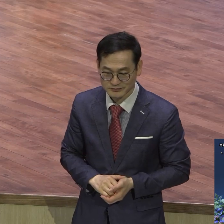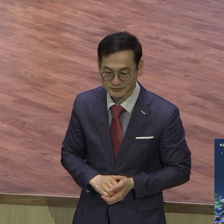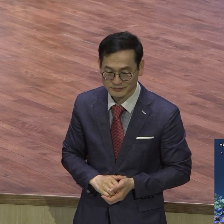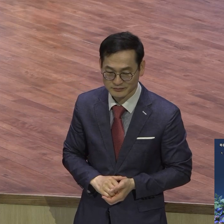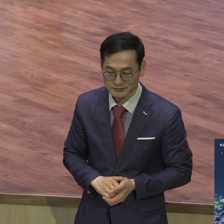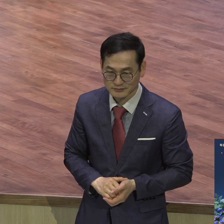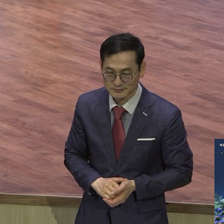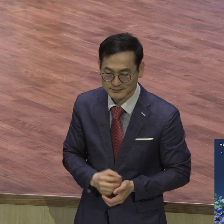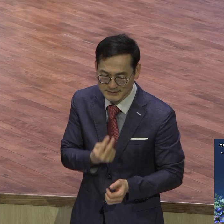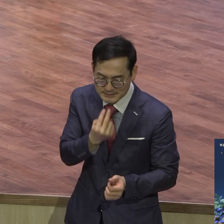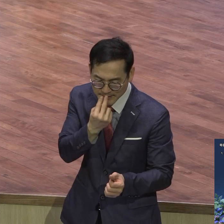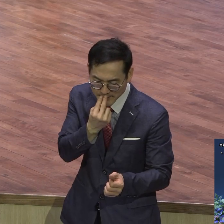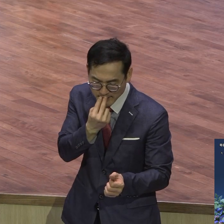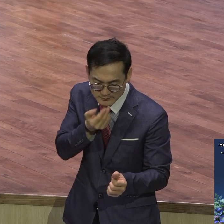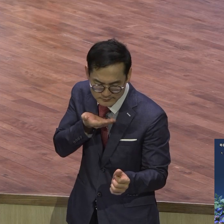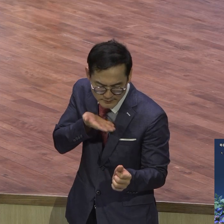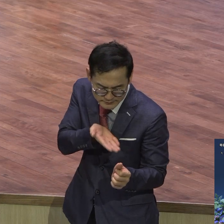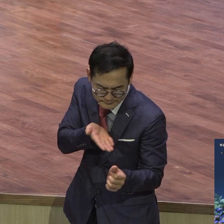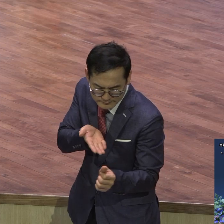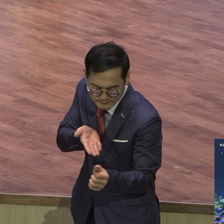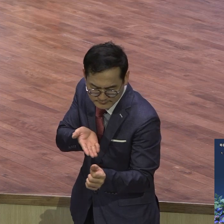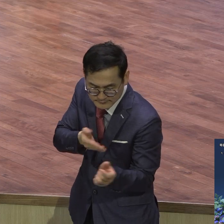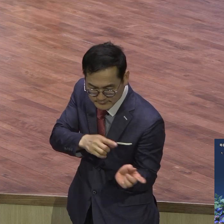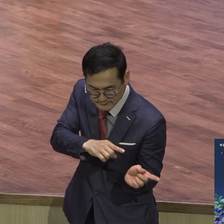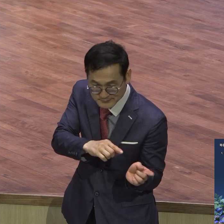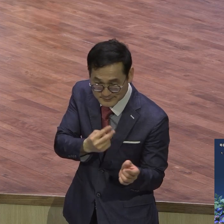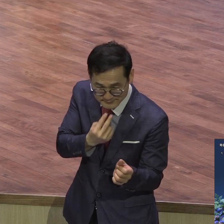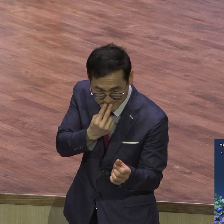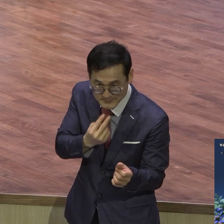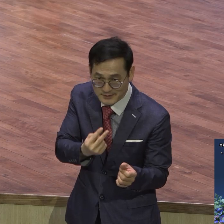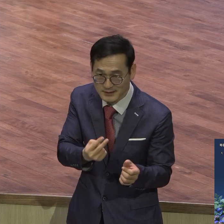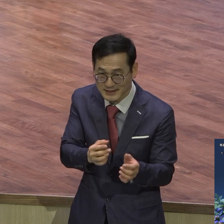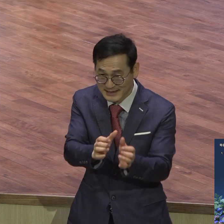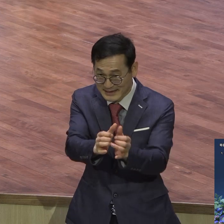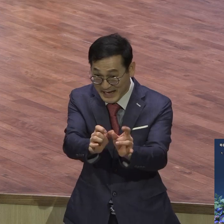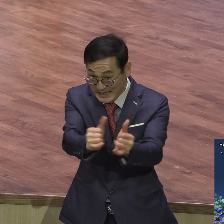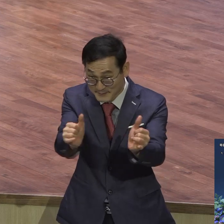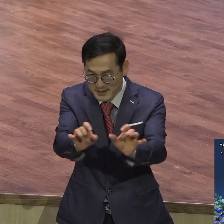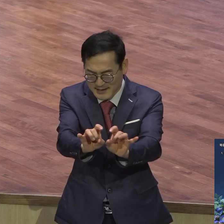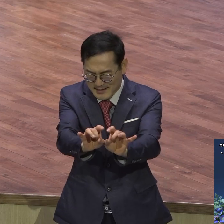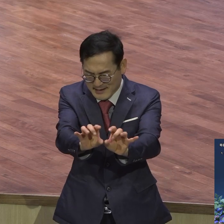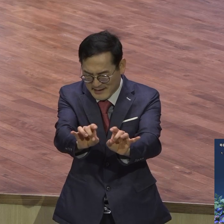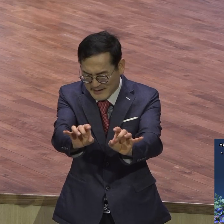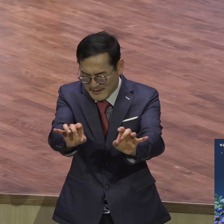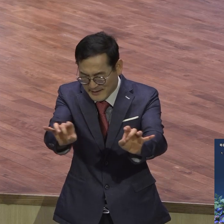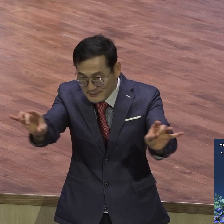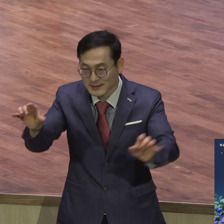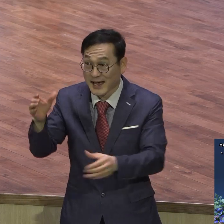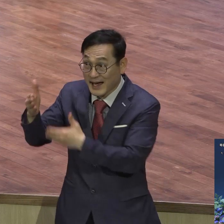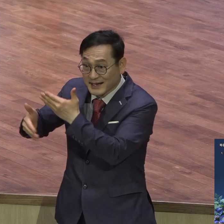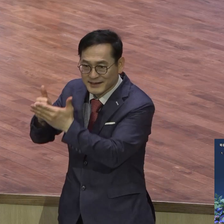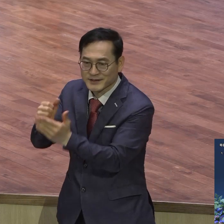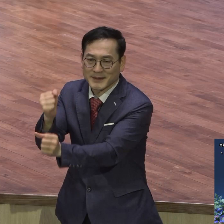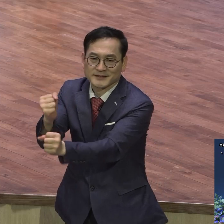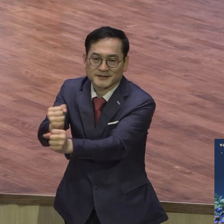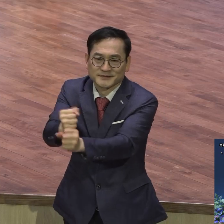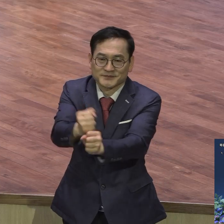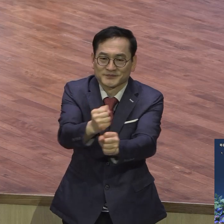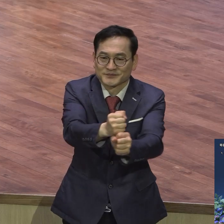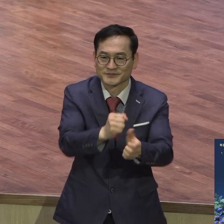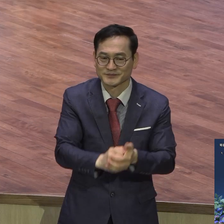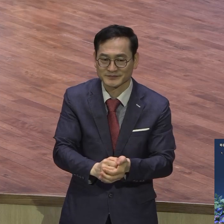기가 막힌 하나님의 솜씨로 다 만들어놨어요 체질 습관 문화 다 하나님이 만들어놨어요 그럼 그 체질 맞도록